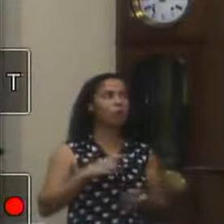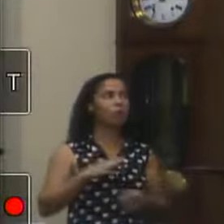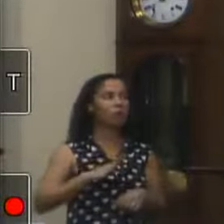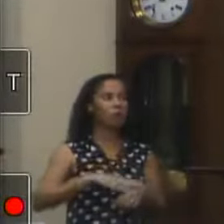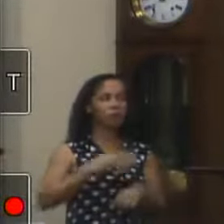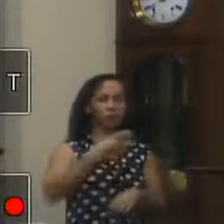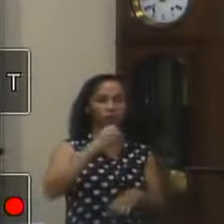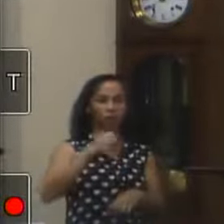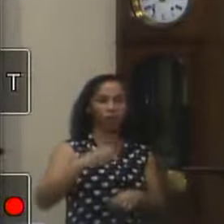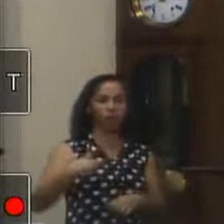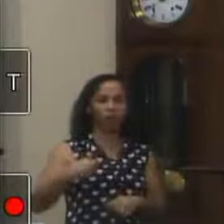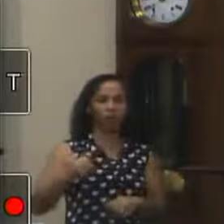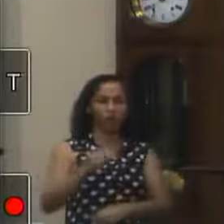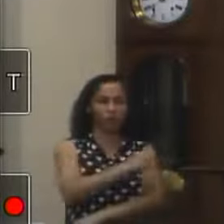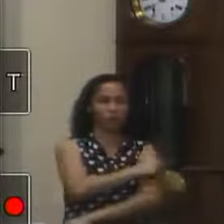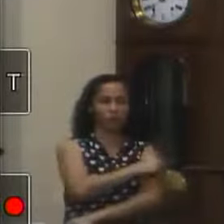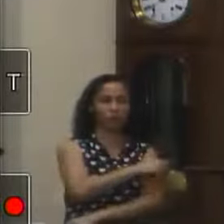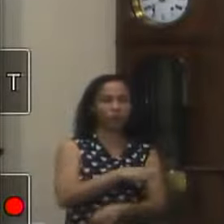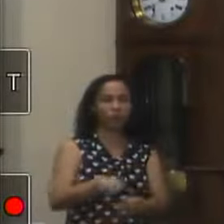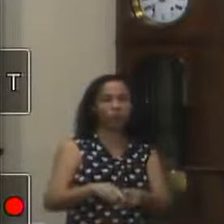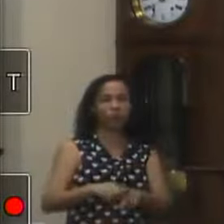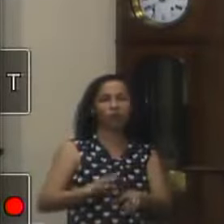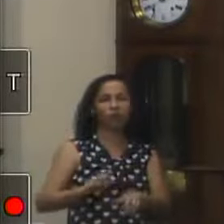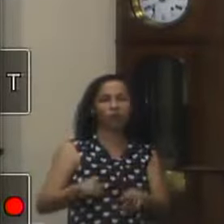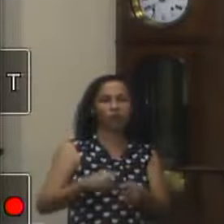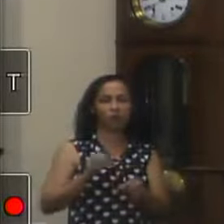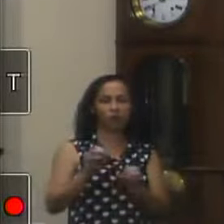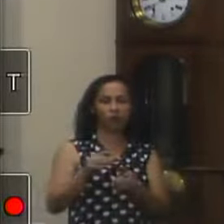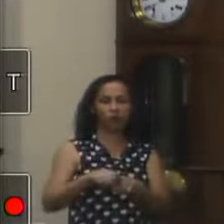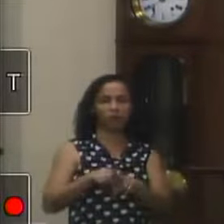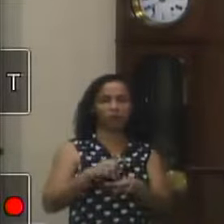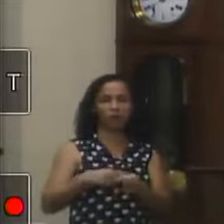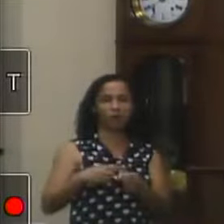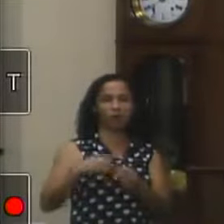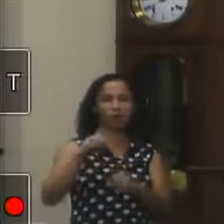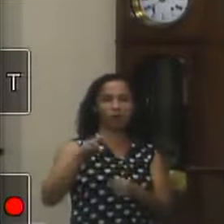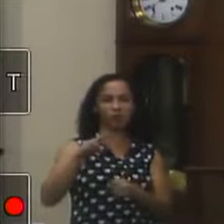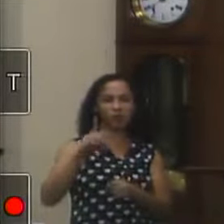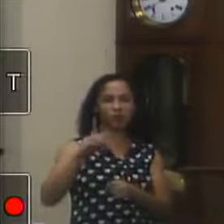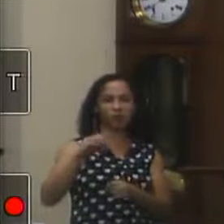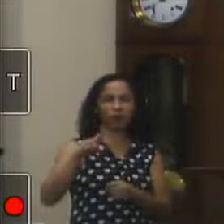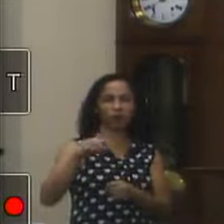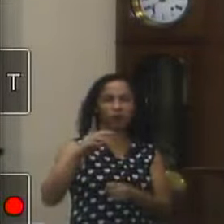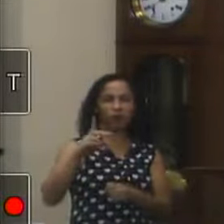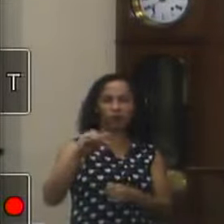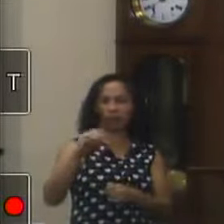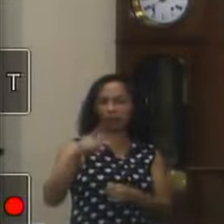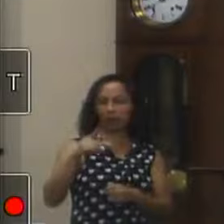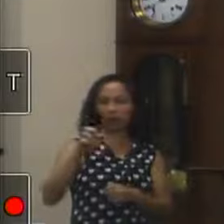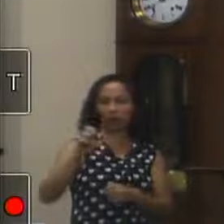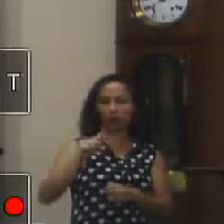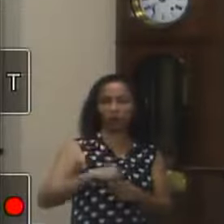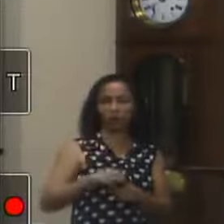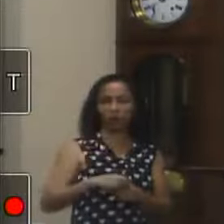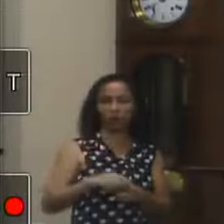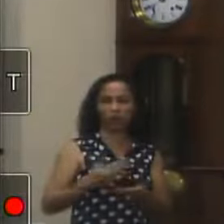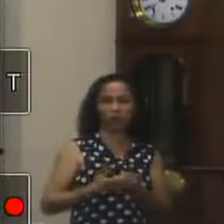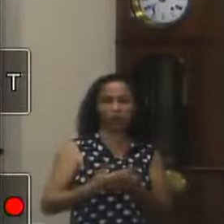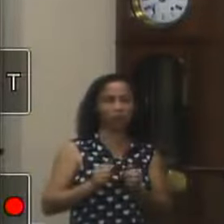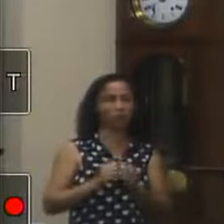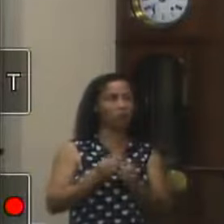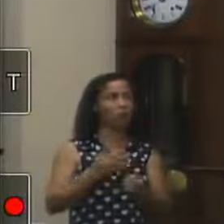de 40 alunos. Ela também dá aula lá no Dudu Lopes, junto com o meu amigo Cleiton, que estudou comigo no Instituto, também